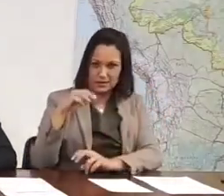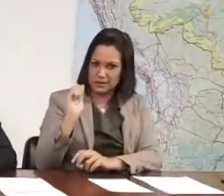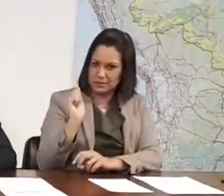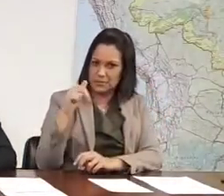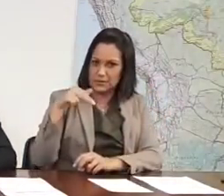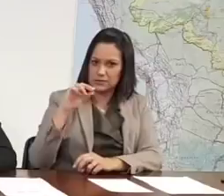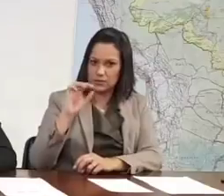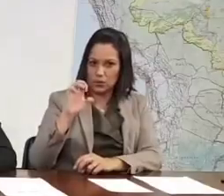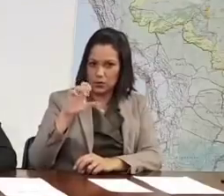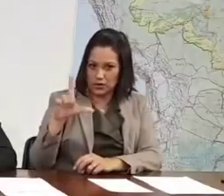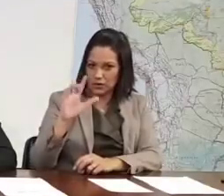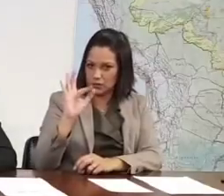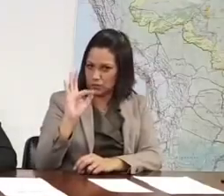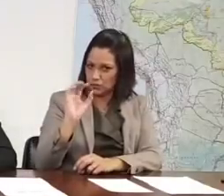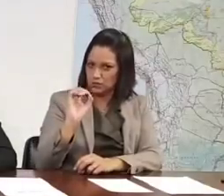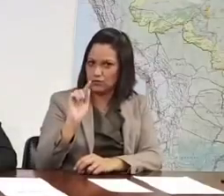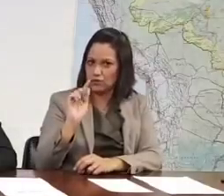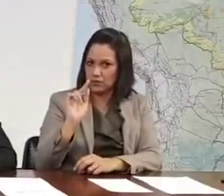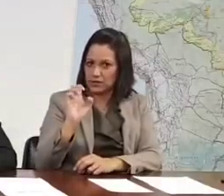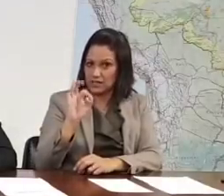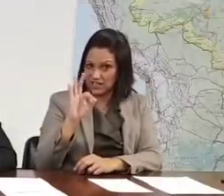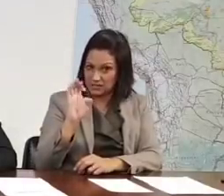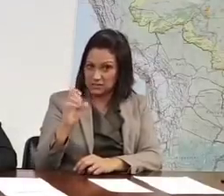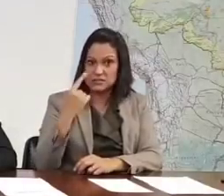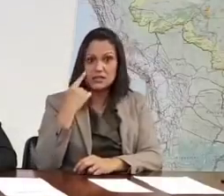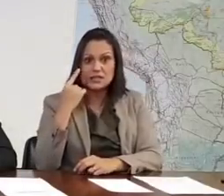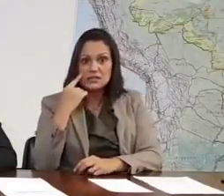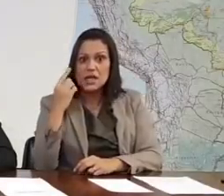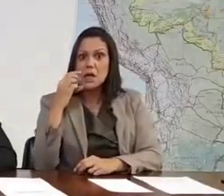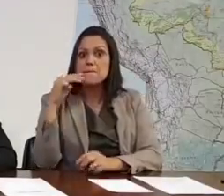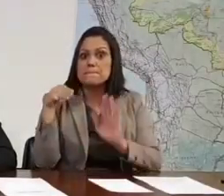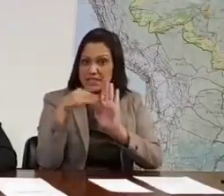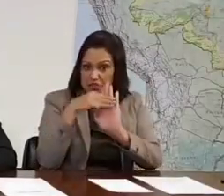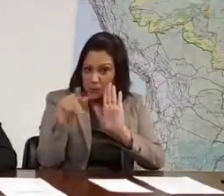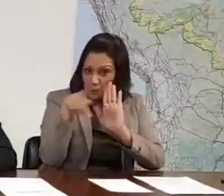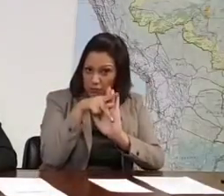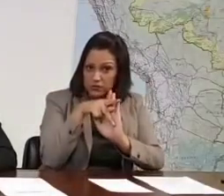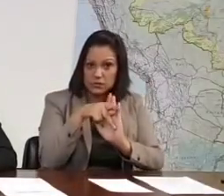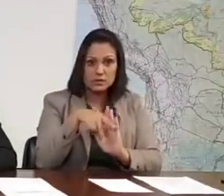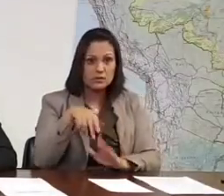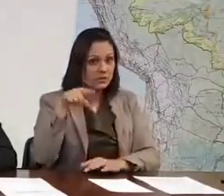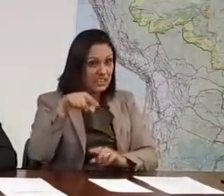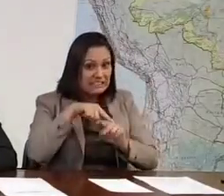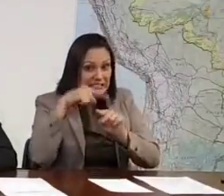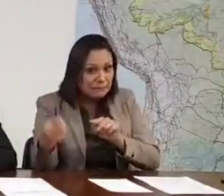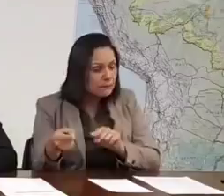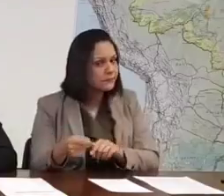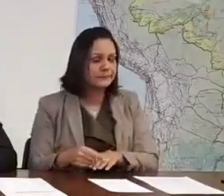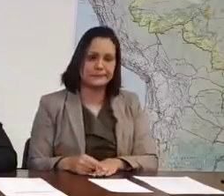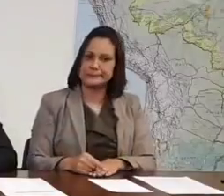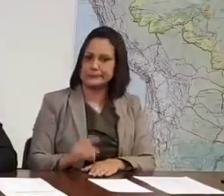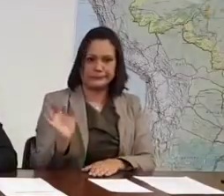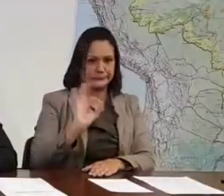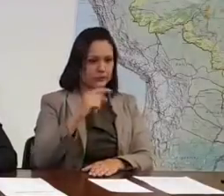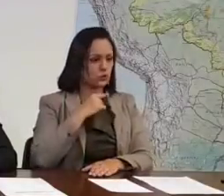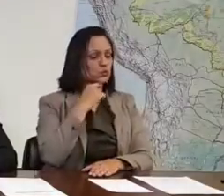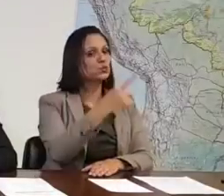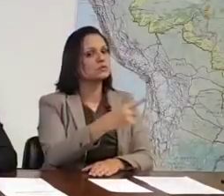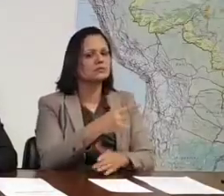a tentativa dele fosse agora, depois da medida provisória, 90% dos problemas dele não tinha existido. Então, isso tem um alcance